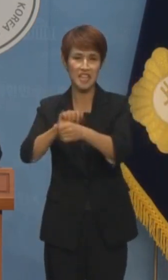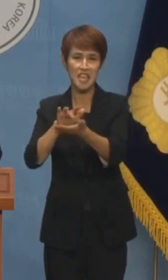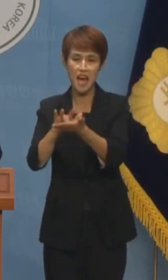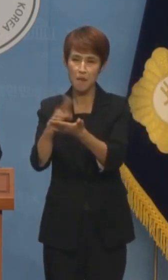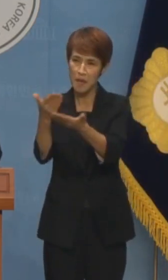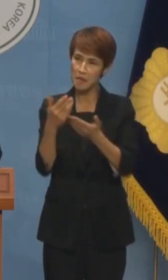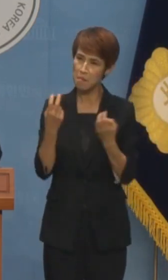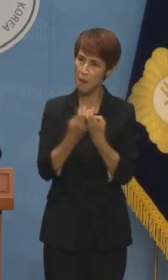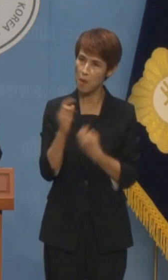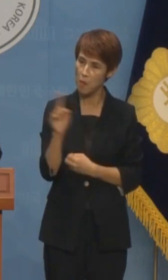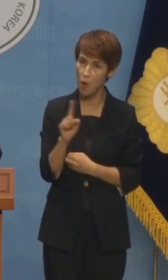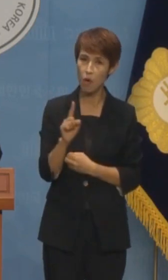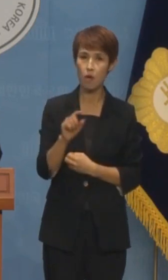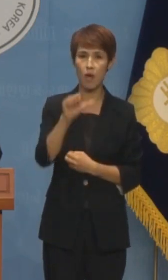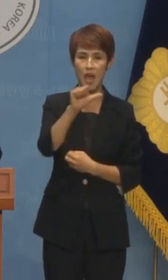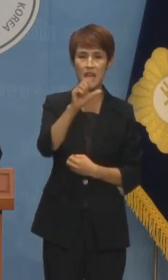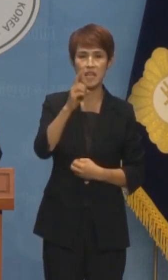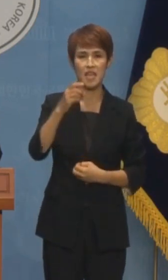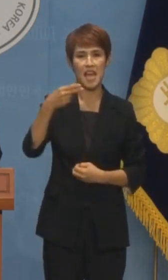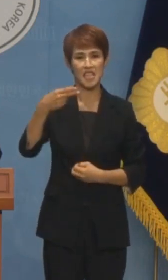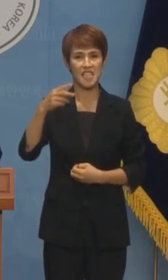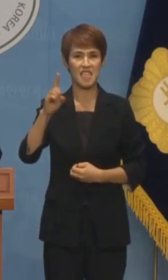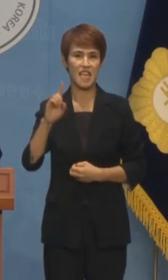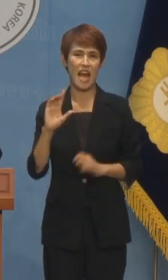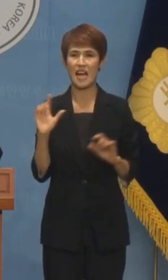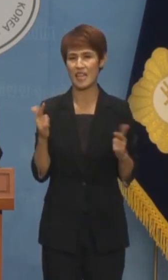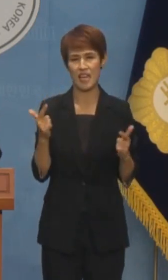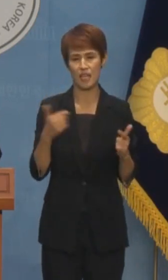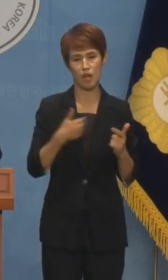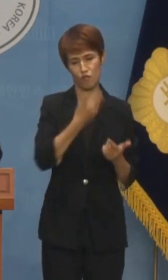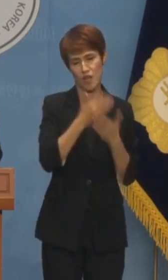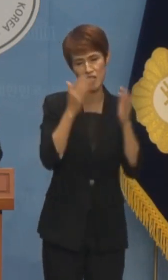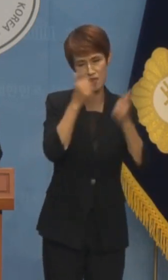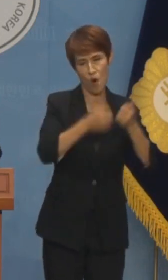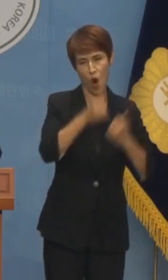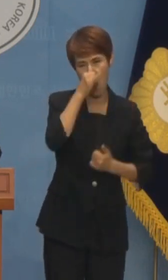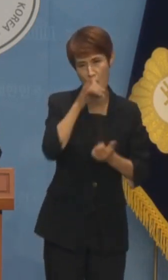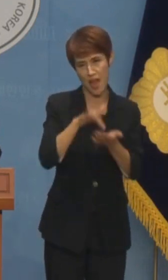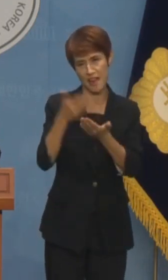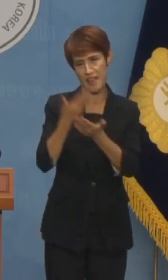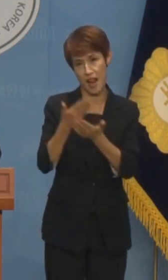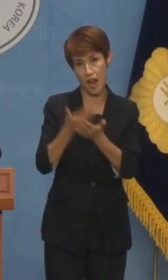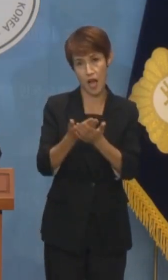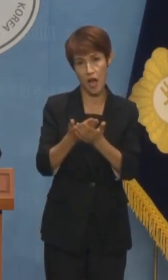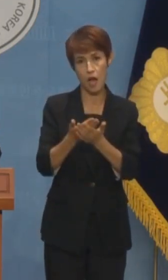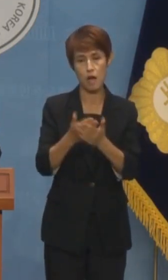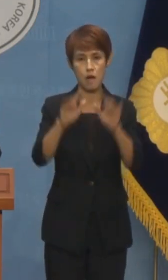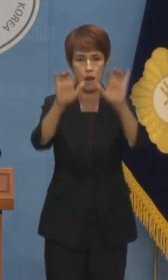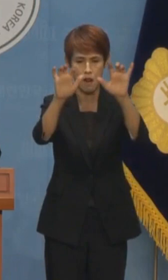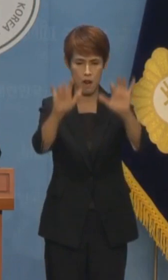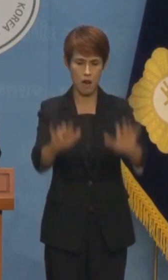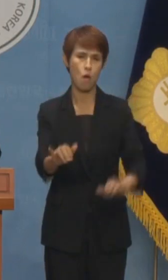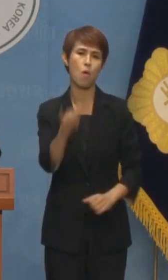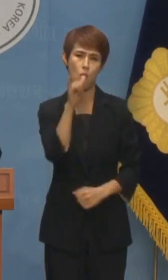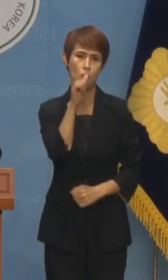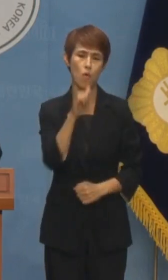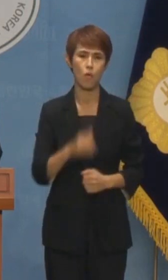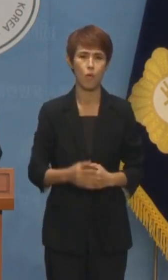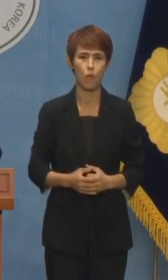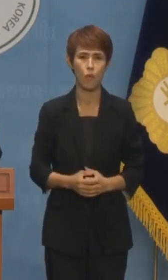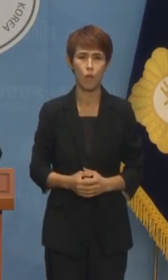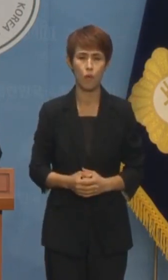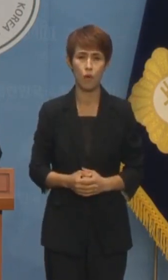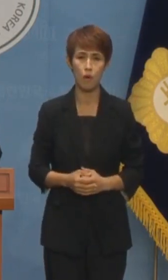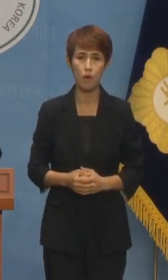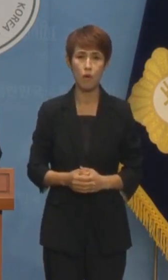법, ADHD 아닌데 중요한 시험이 있어서 처방받았다 등 약물 오남용 후기가 다수 게시되고 있습니다.